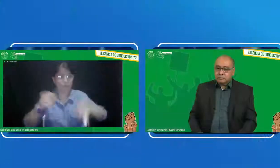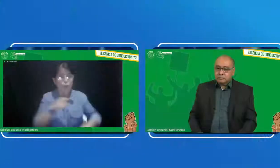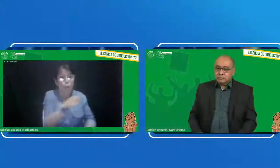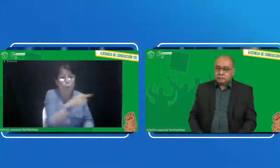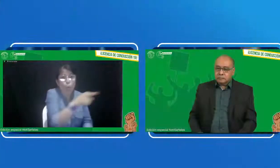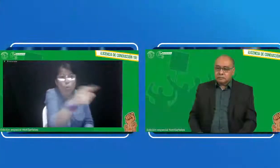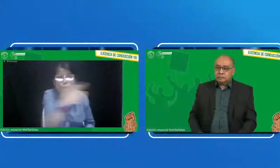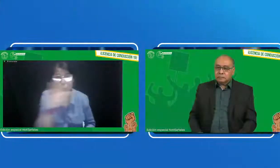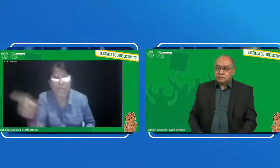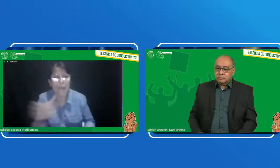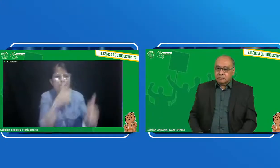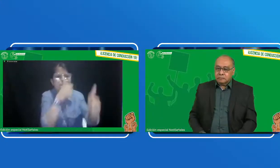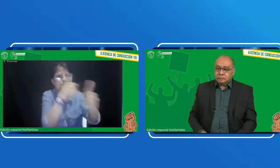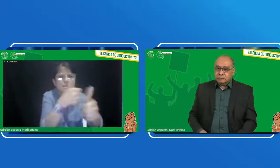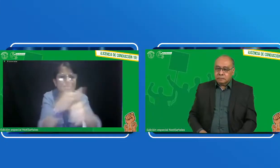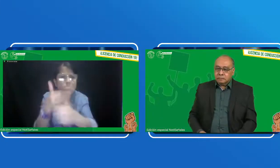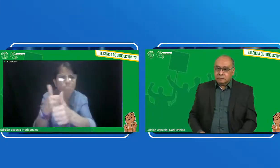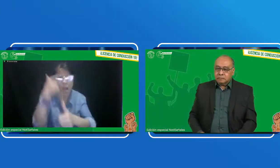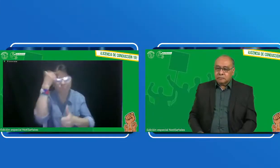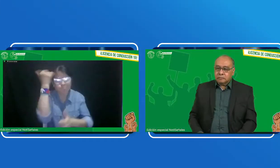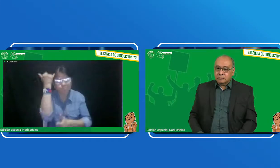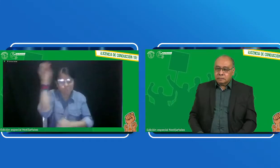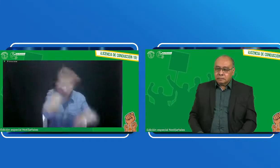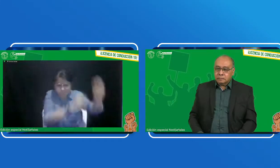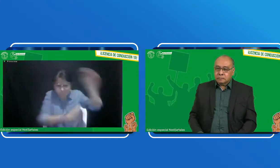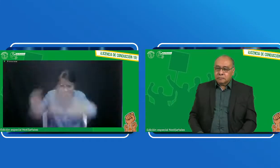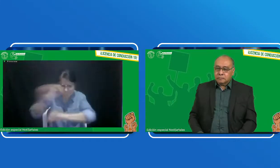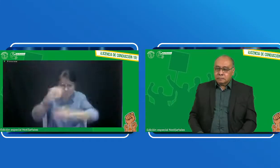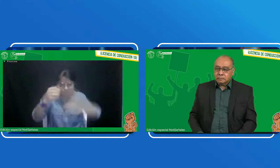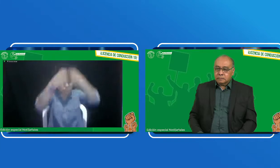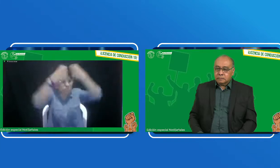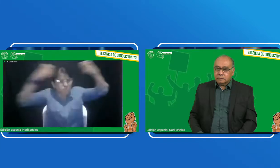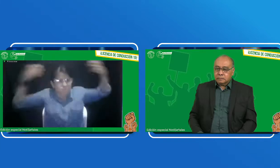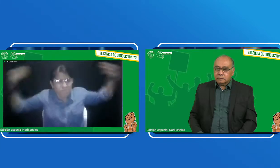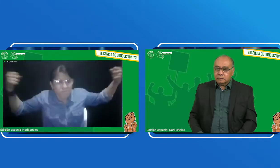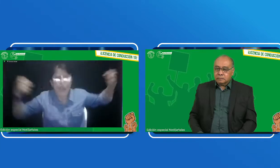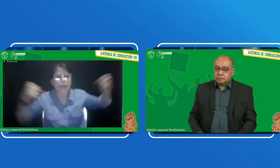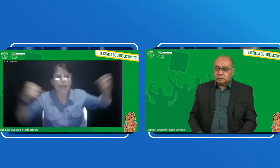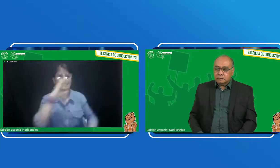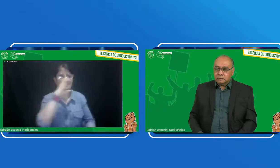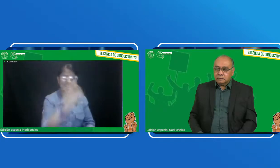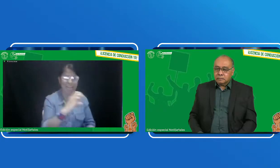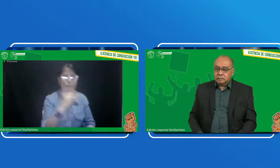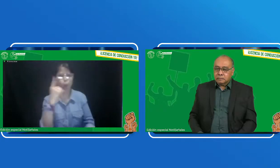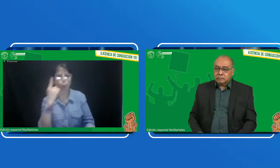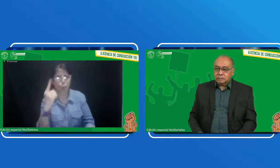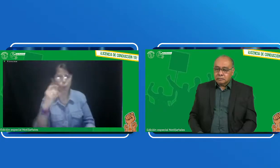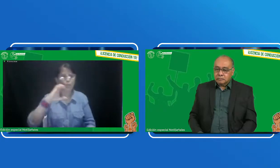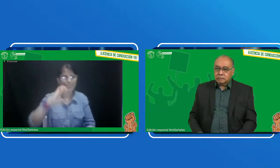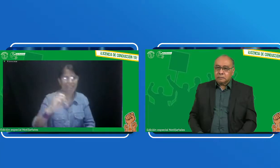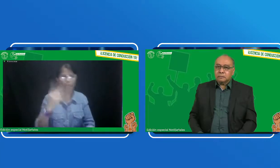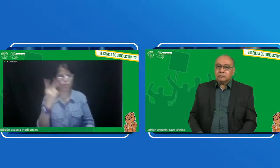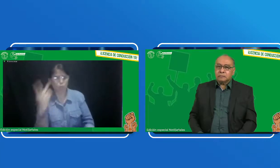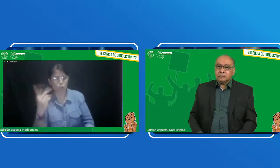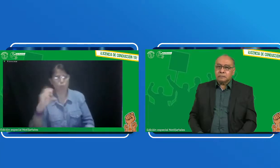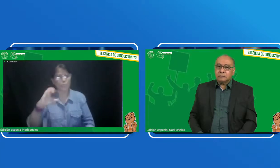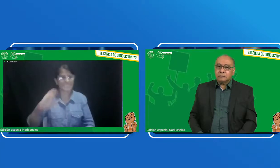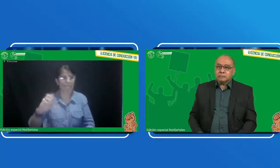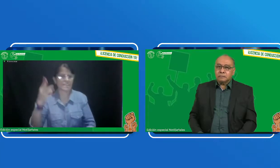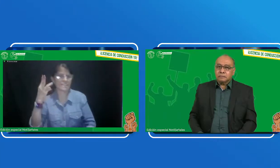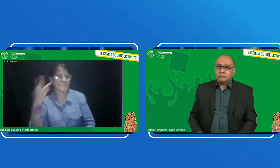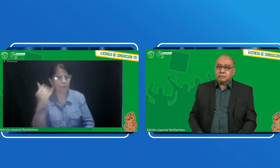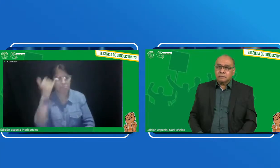entonces establecer que a las 8 de la mañana el 2 de junio vamos a estar enfrente de este edificio. Lleven